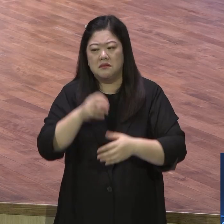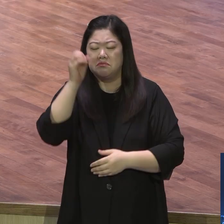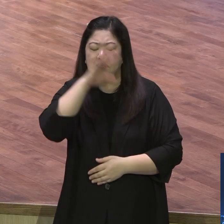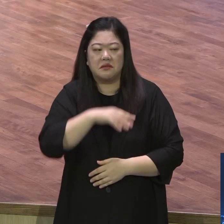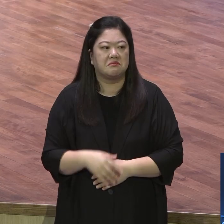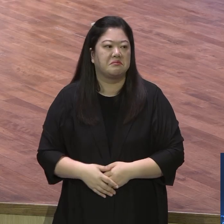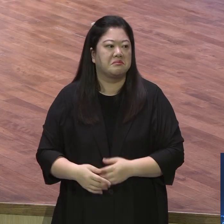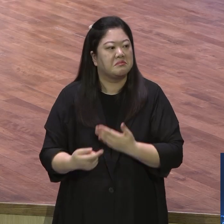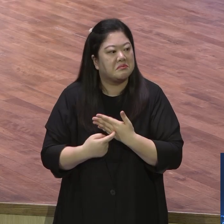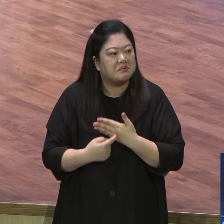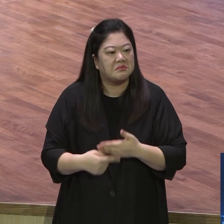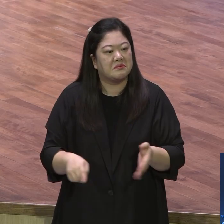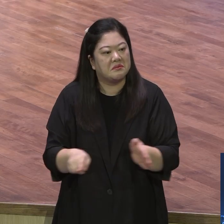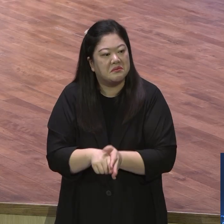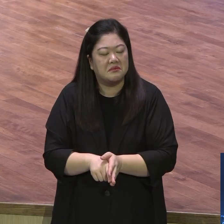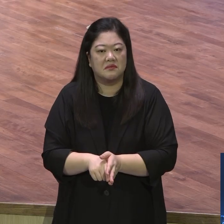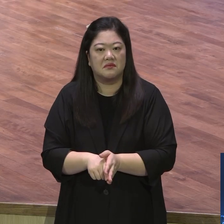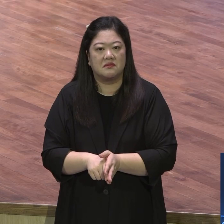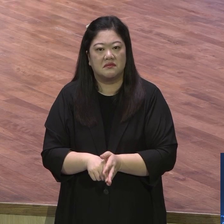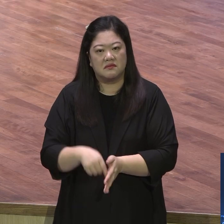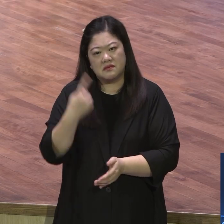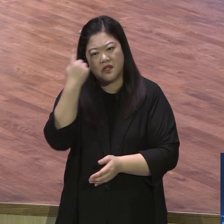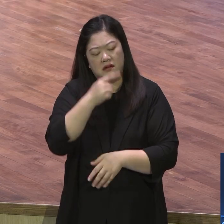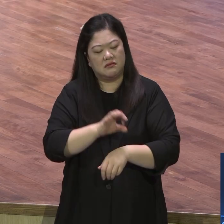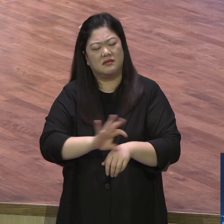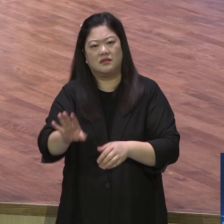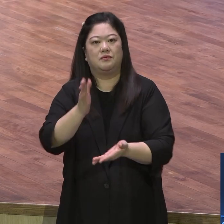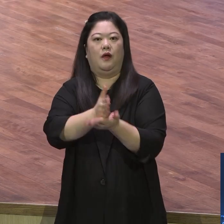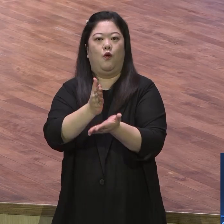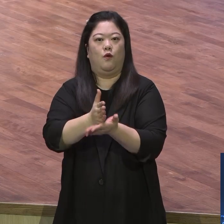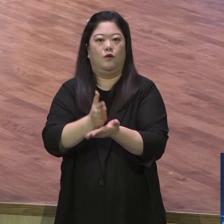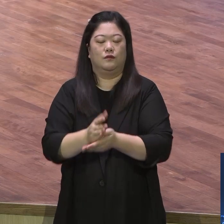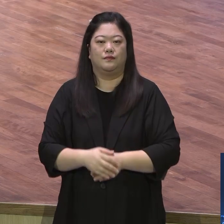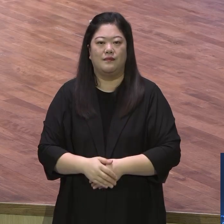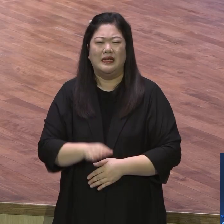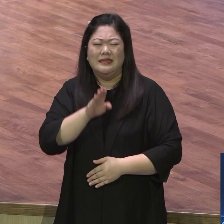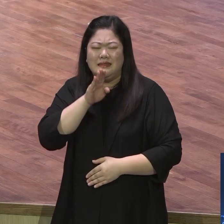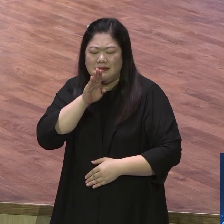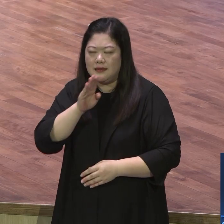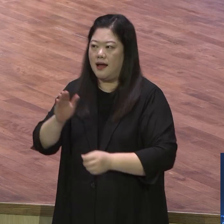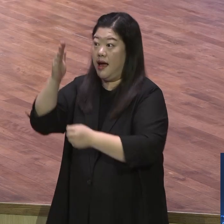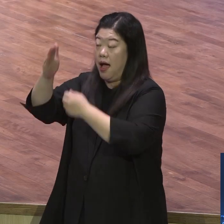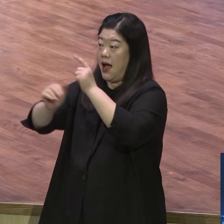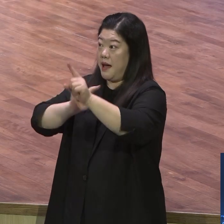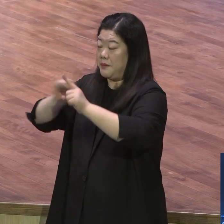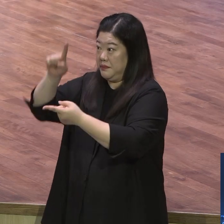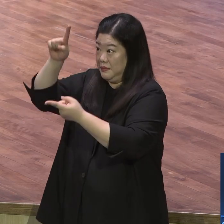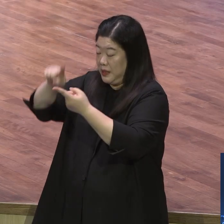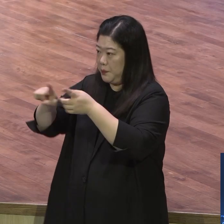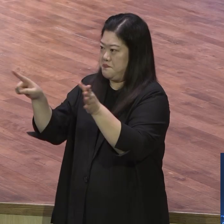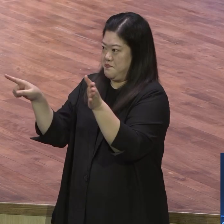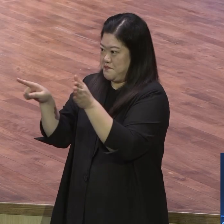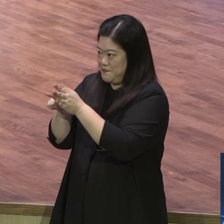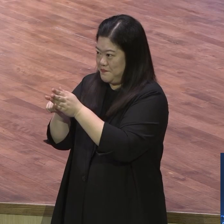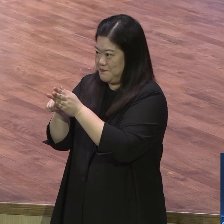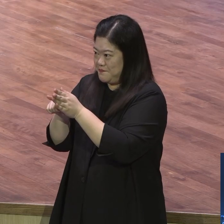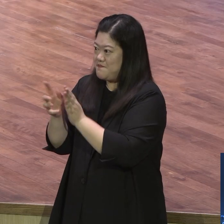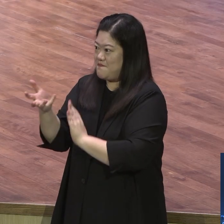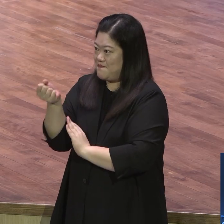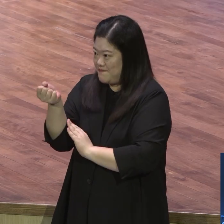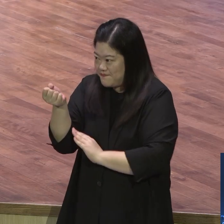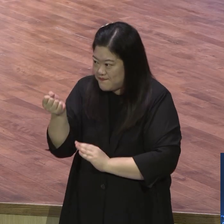믿음은 내 삶의 현장에서 실제로 그렇게 나타나는 것 그게 믿음이에요